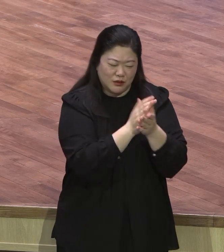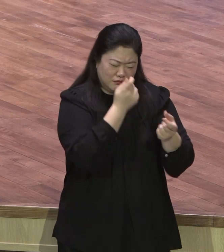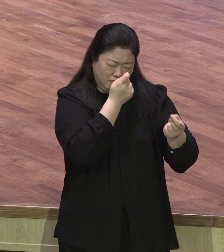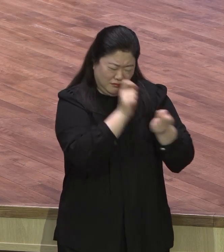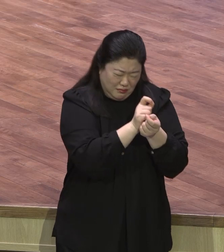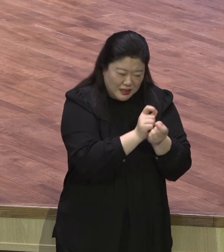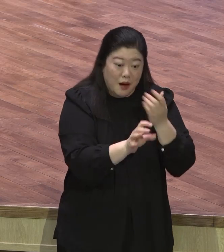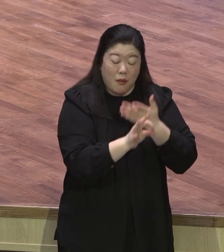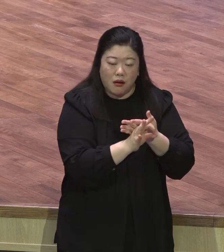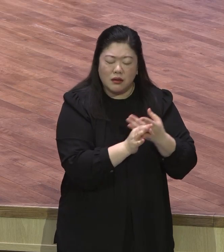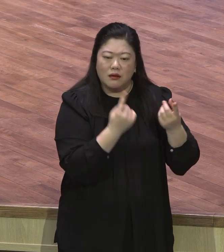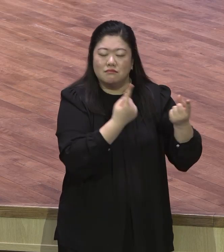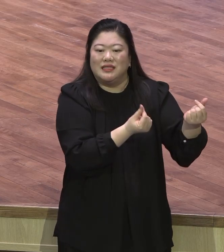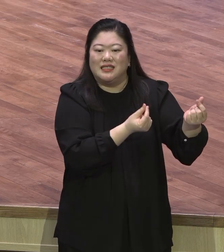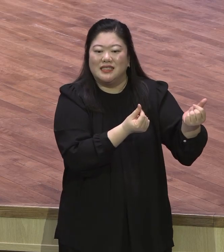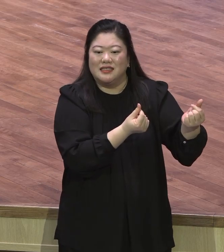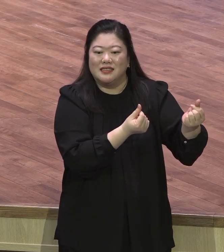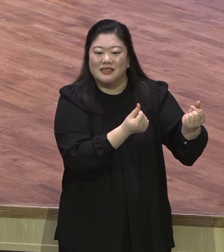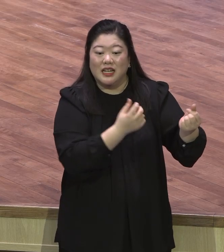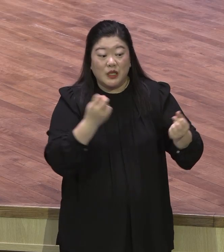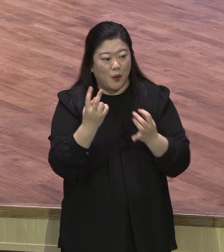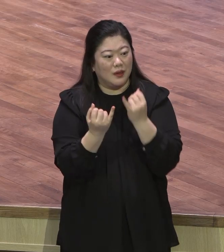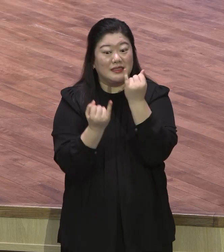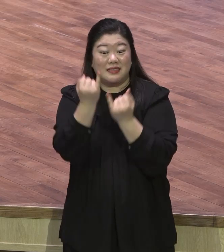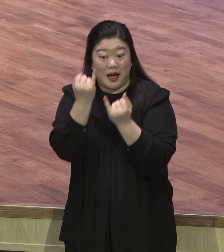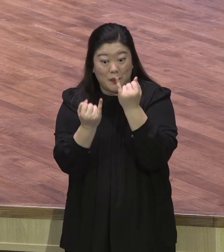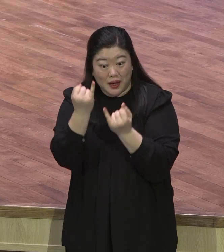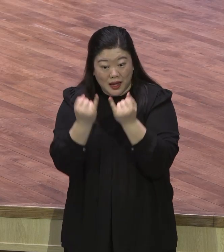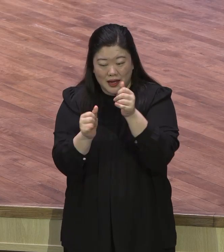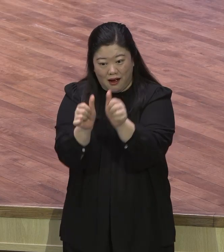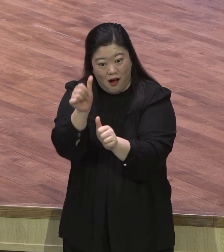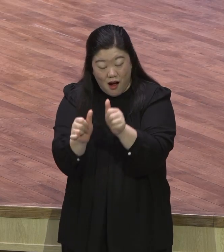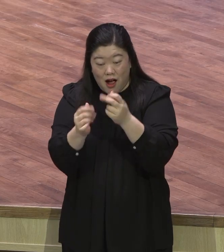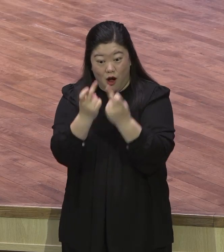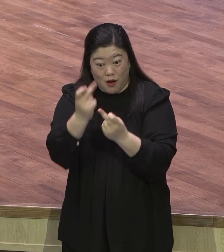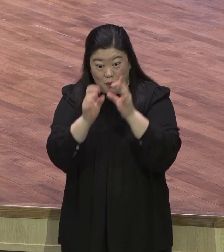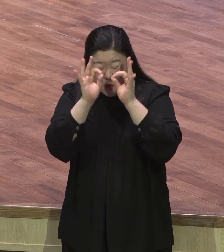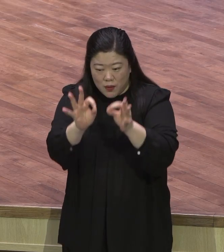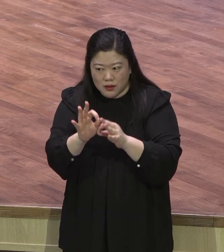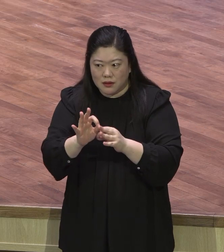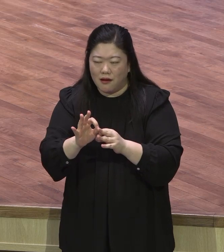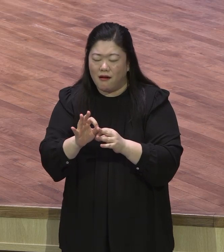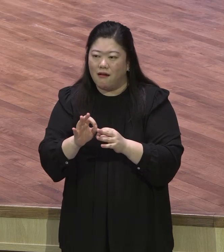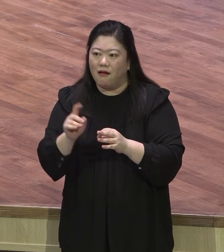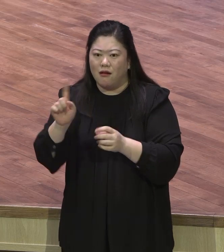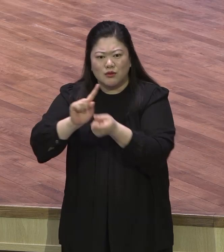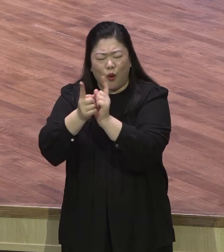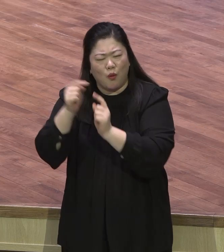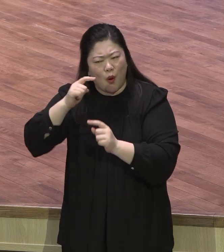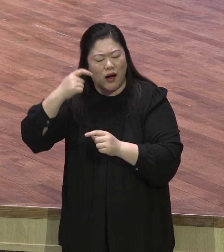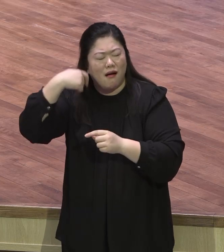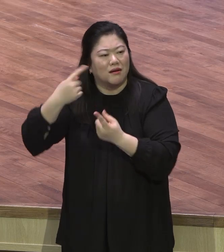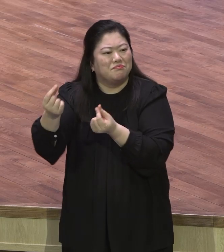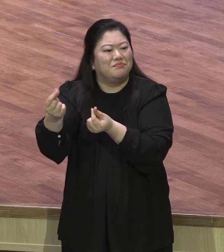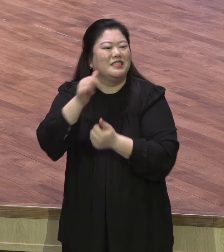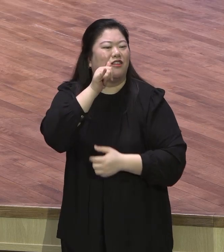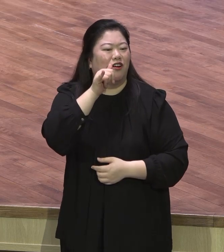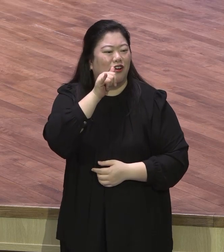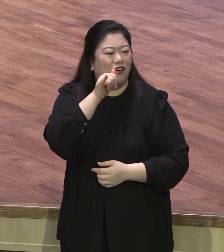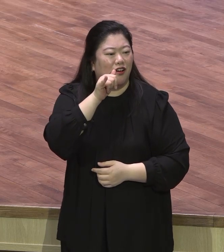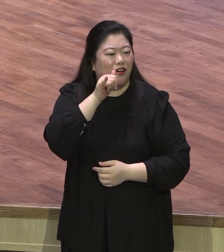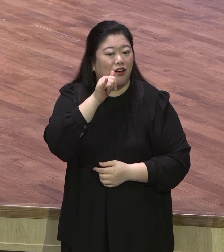자매끼리 이상형이 비슷합니다 싱크로닉 현상 제가 이 말을 왜 하느냐 여러분이요